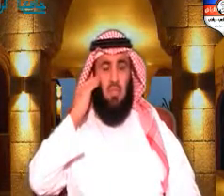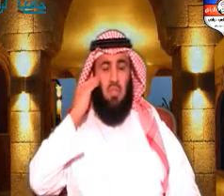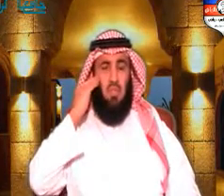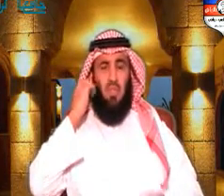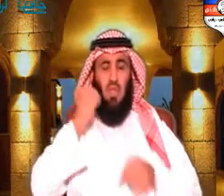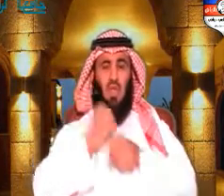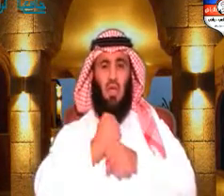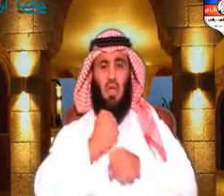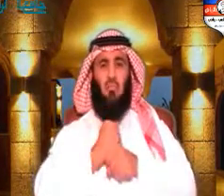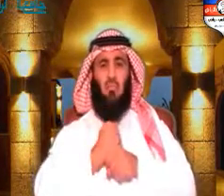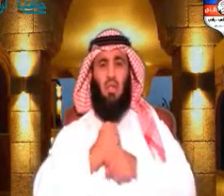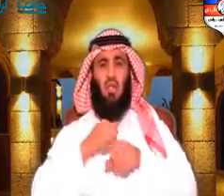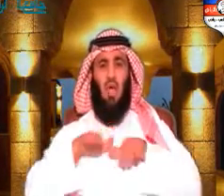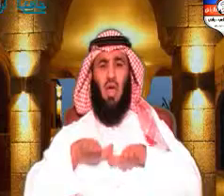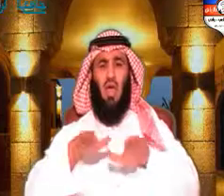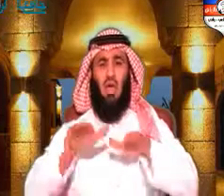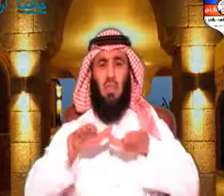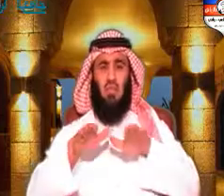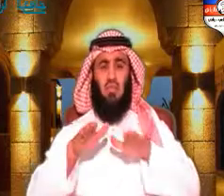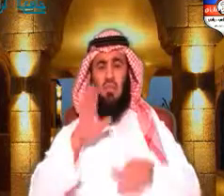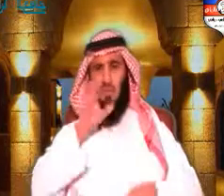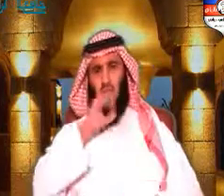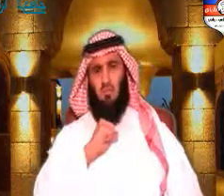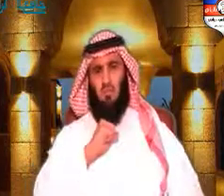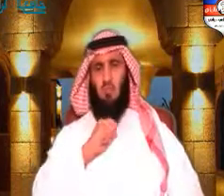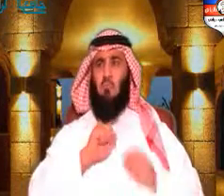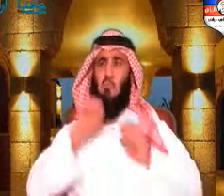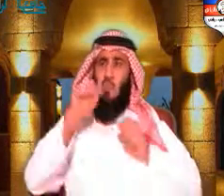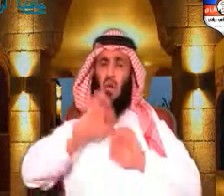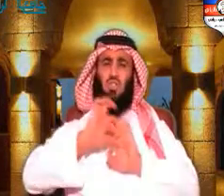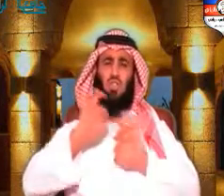مهنة الخياطة للباسهنهن اتكالا على